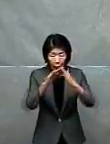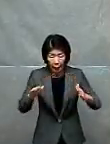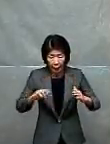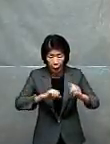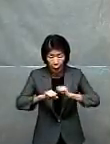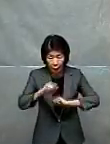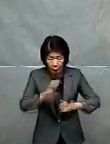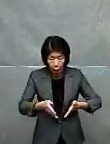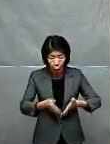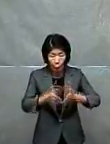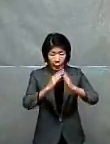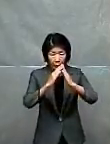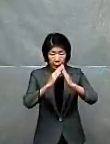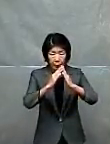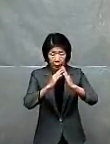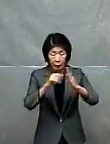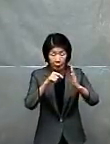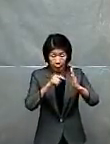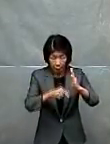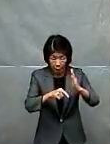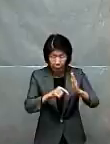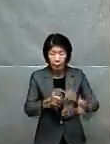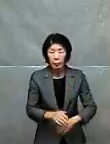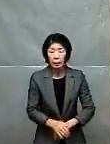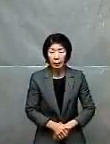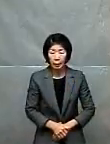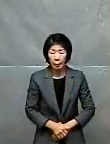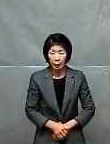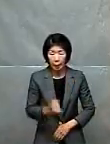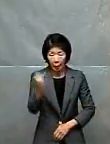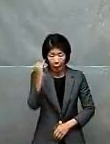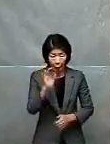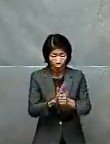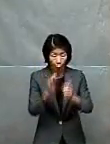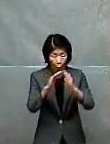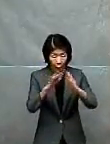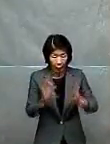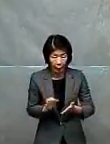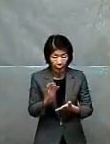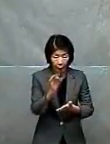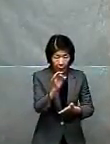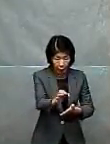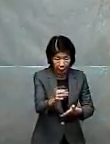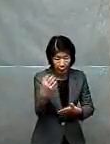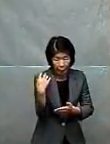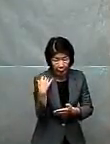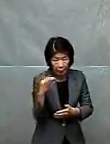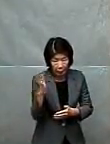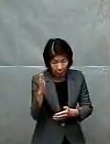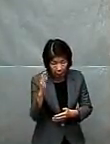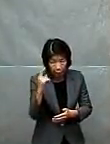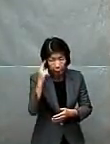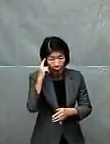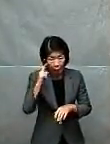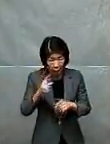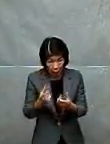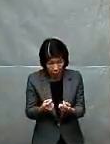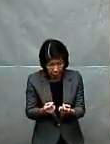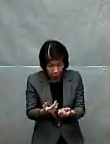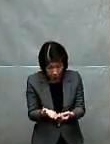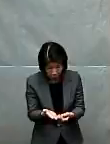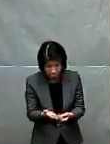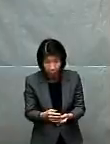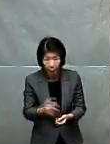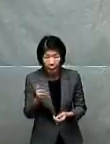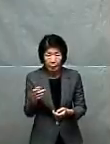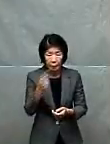の設立段階というものに関しては、はい、その知事の講演会として支出する責任はないというお考えだということなんですよね。